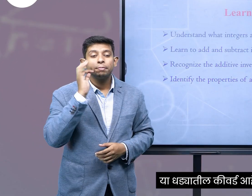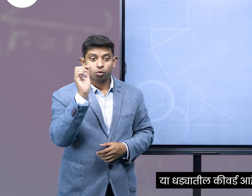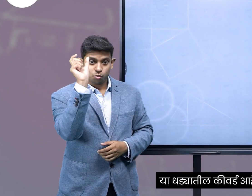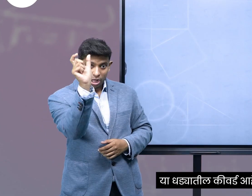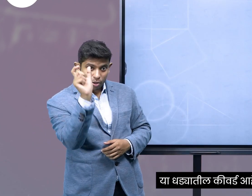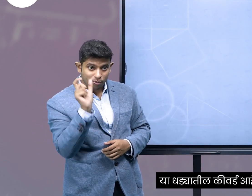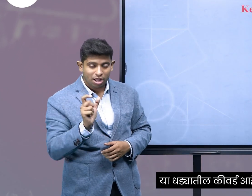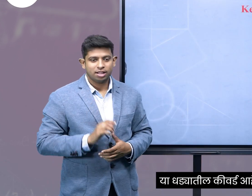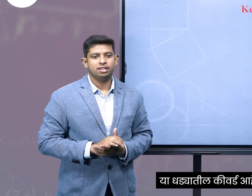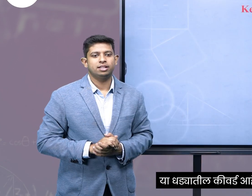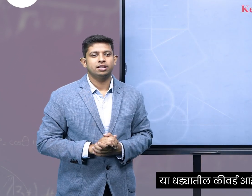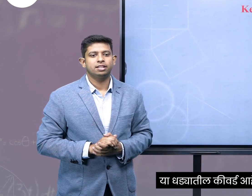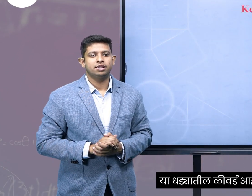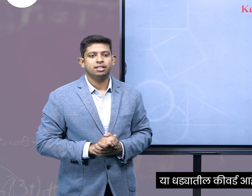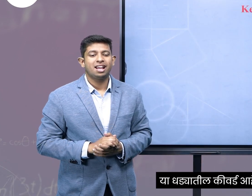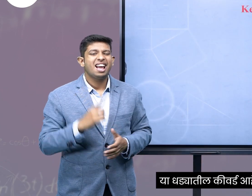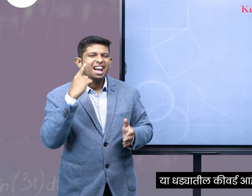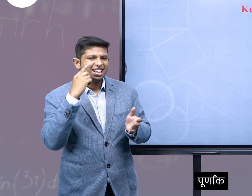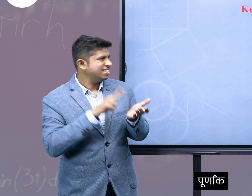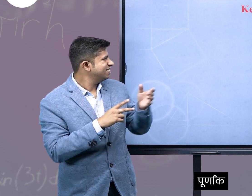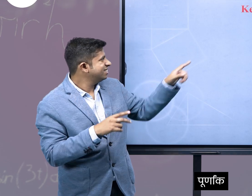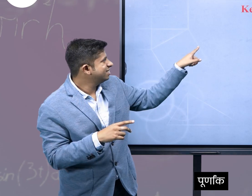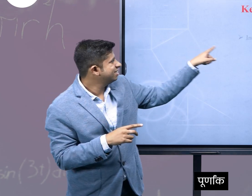या धड्यातील कीवर्ड आहेत पूर्णांक,